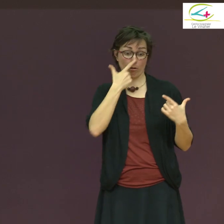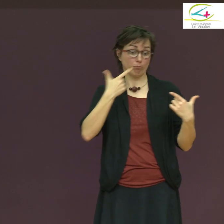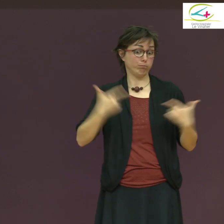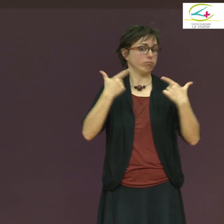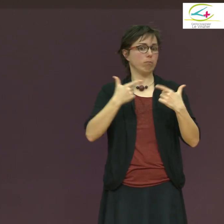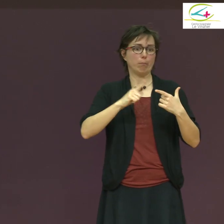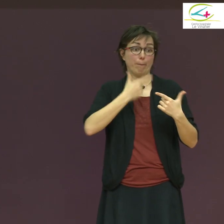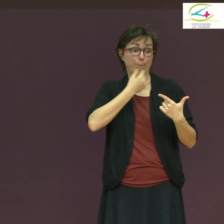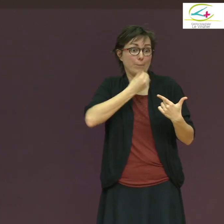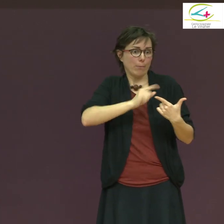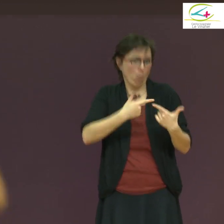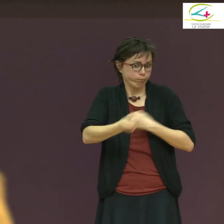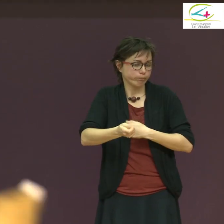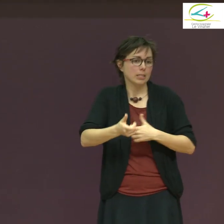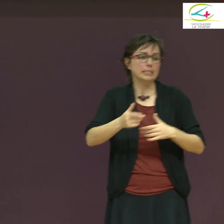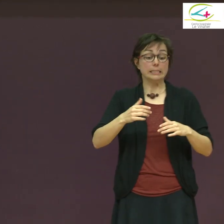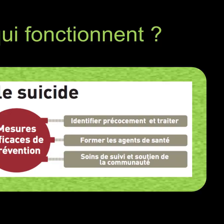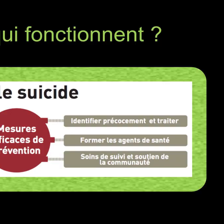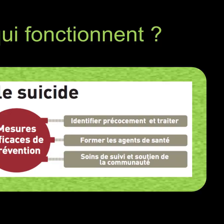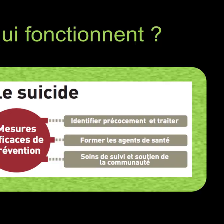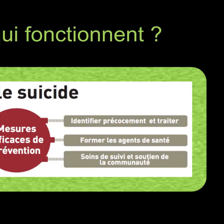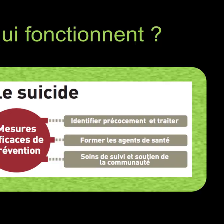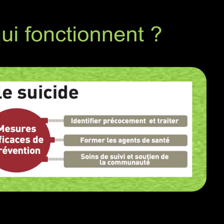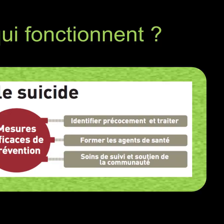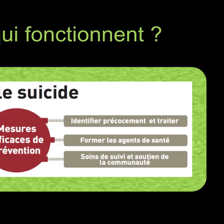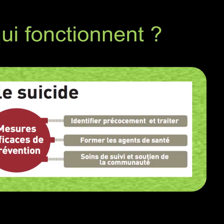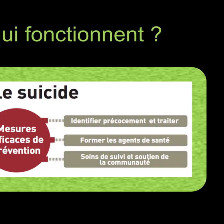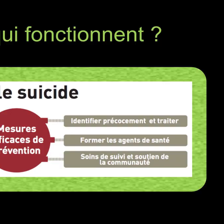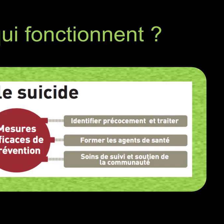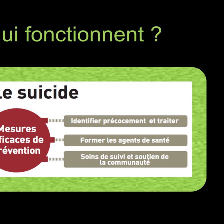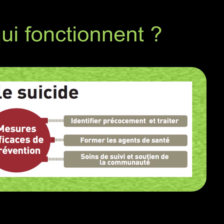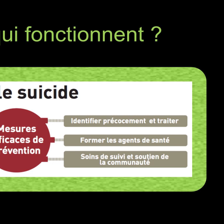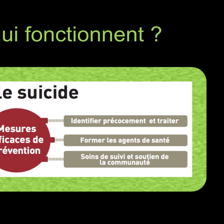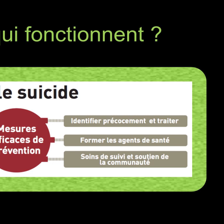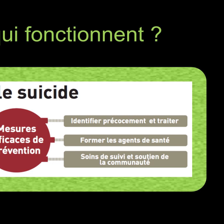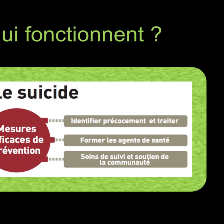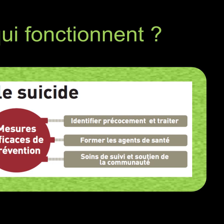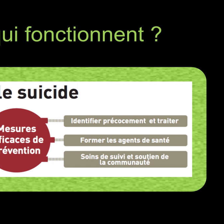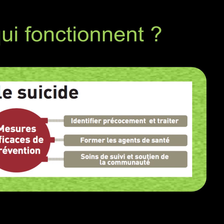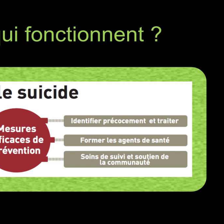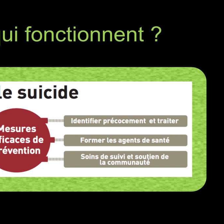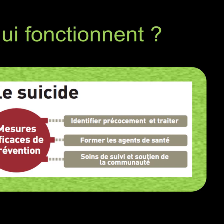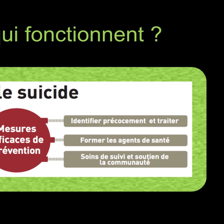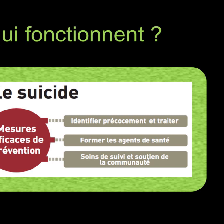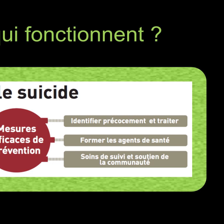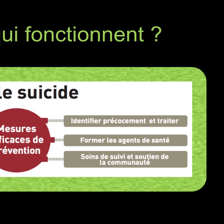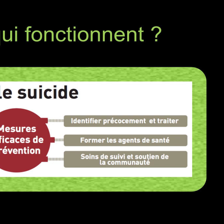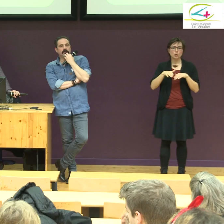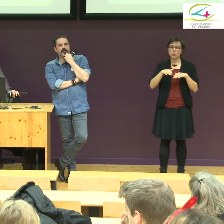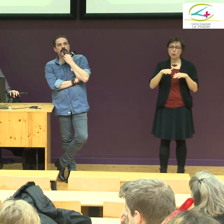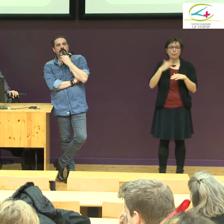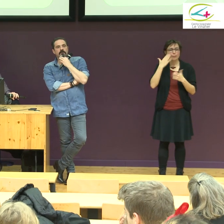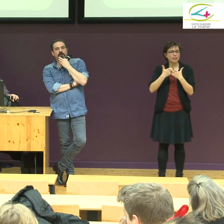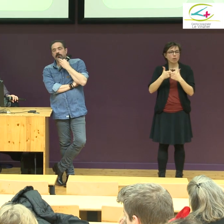problèmes. Et en tout cas, les pharmaciens, tout à fait en repérage, en fait, c'est le personnel de santé de premier recours. Il n'y a pas de rendez-vous, on y